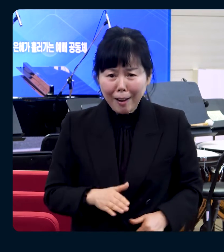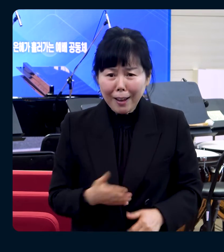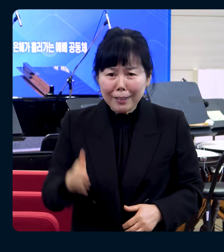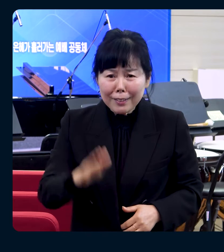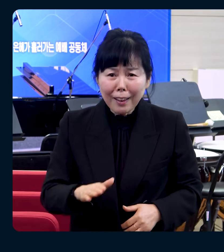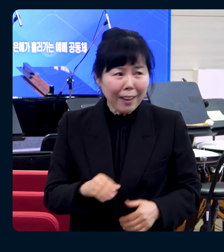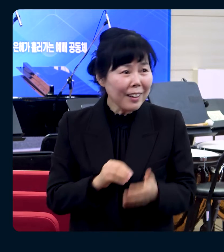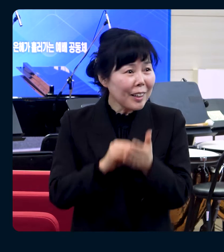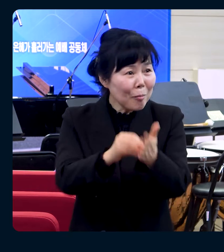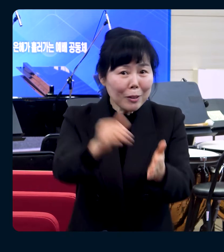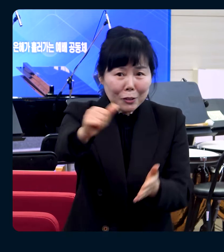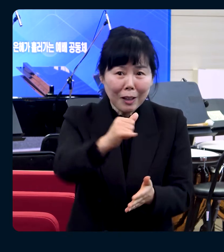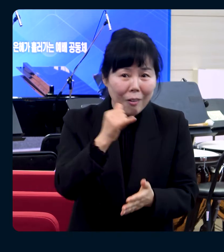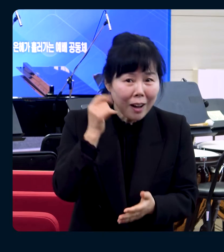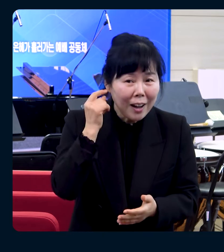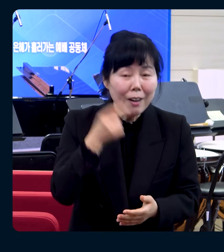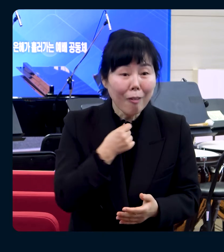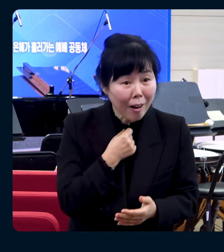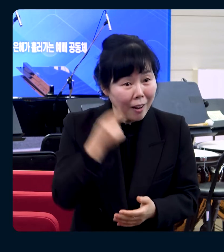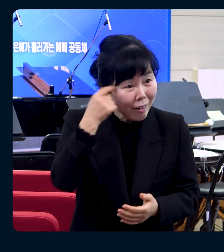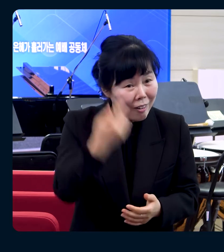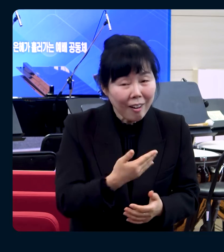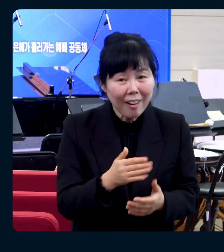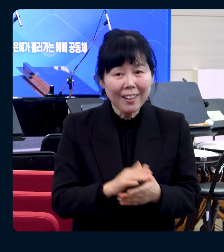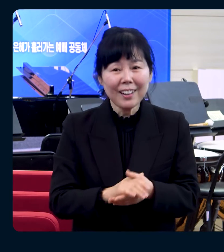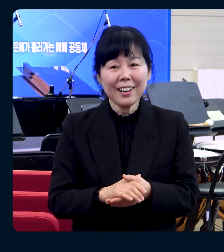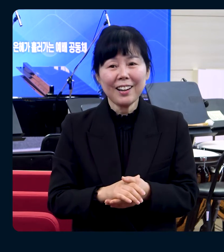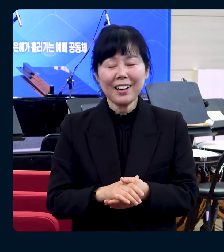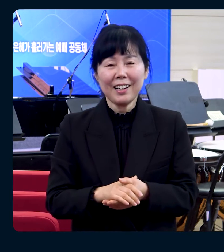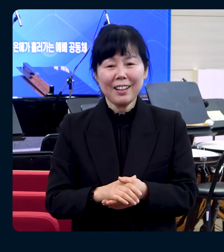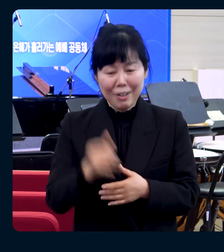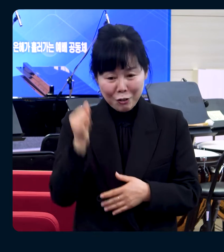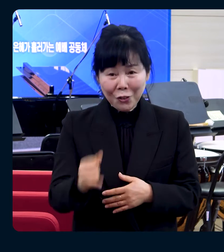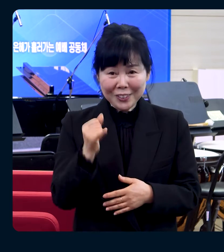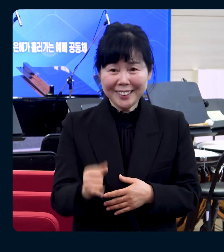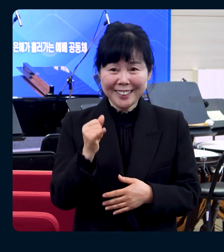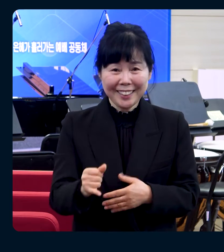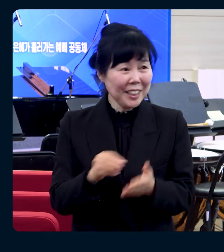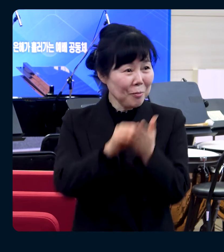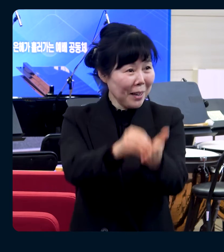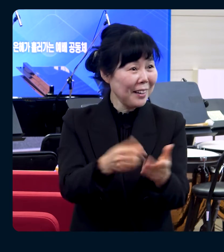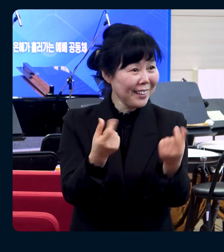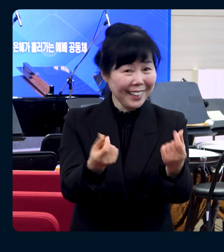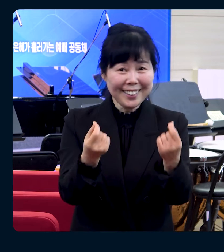솔직히 말하면요, 그분은 그 학교에 온 전체 중에서 꼴찌잖아요.